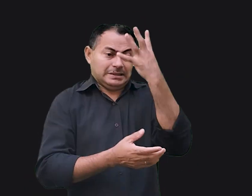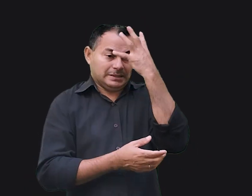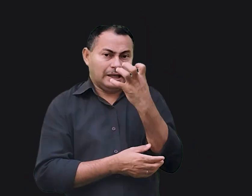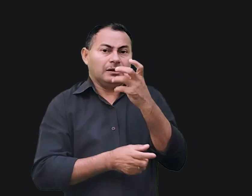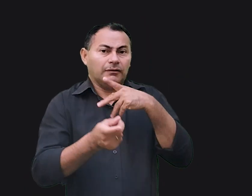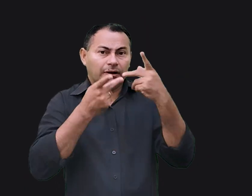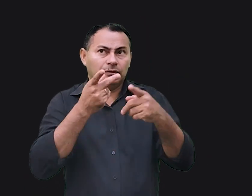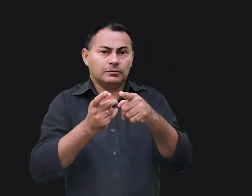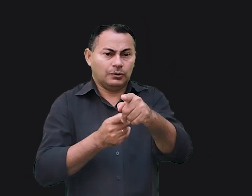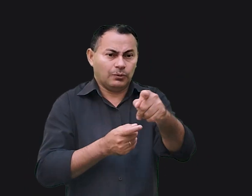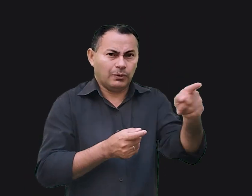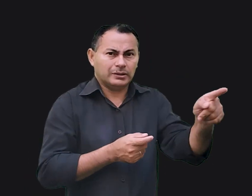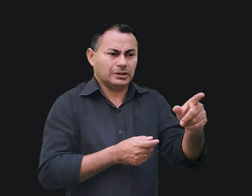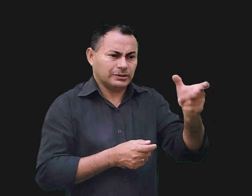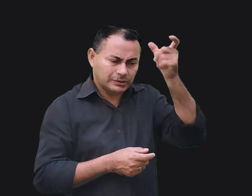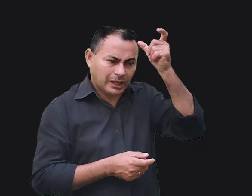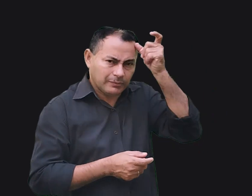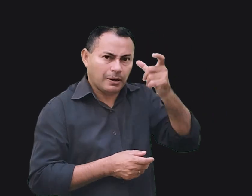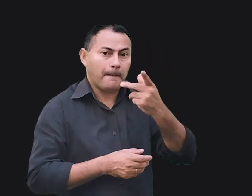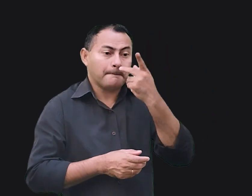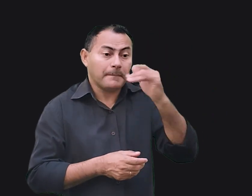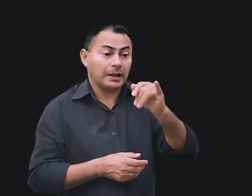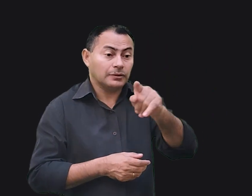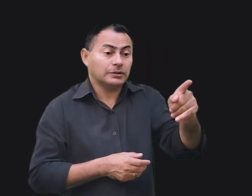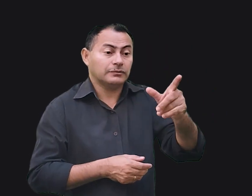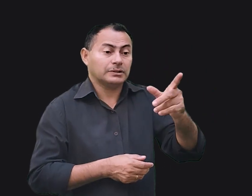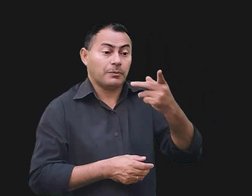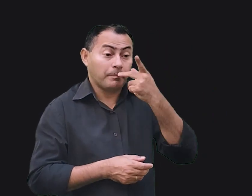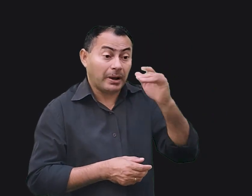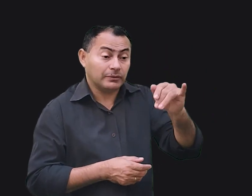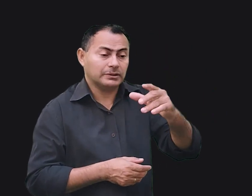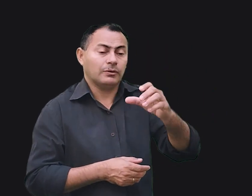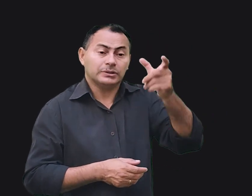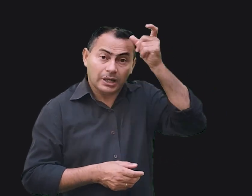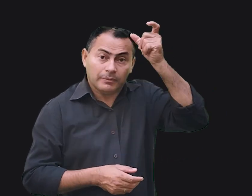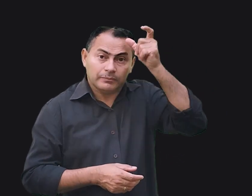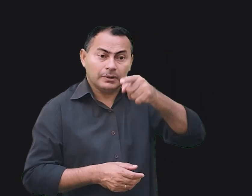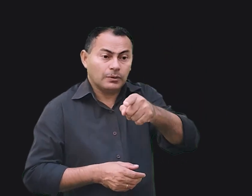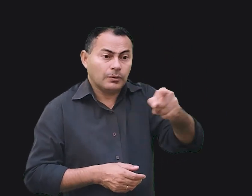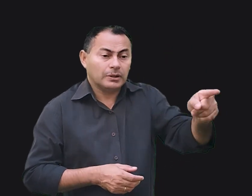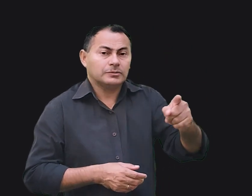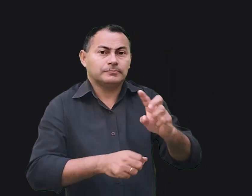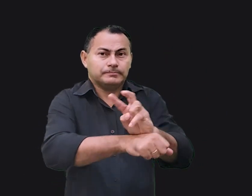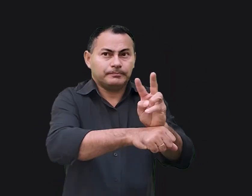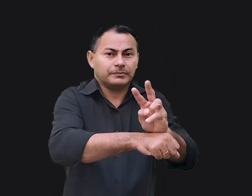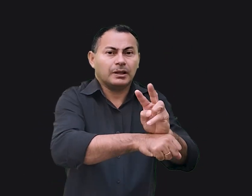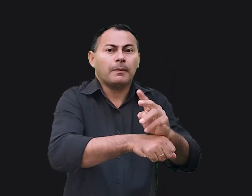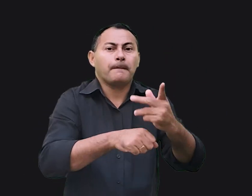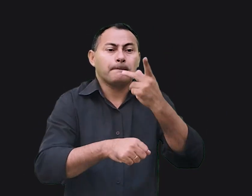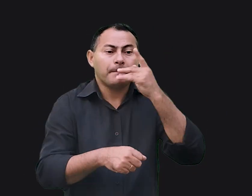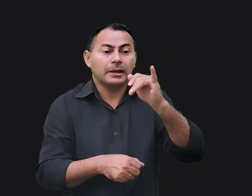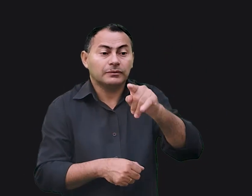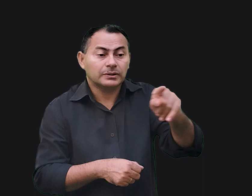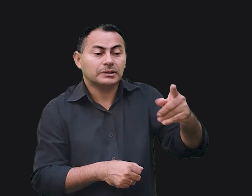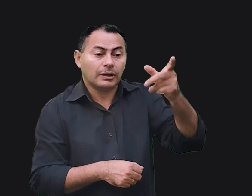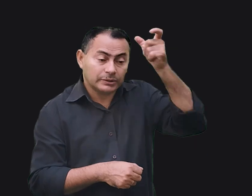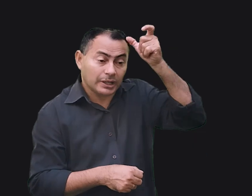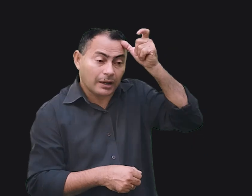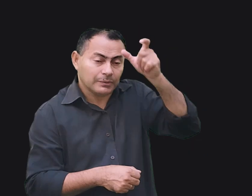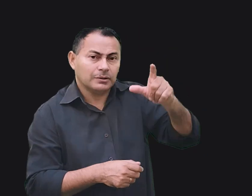eles quando disse: vocês são do diabo, o pai de vocês é o diabo. Aliás, vocês estão sob controle do pai de vocês, que é o diabo, e